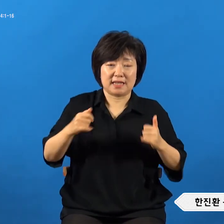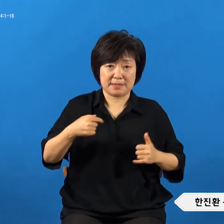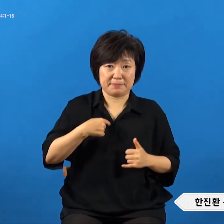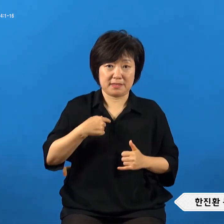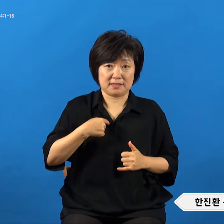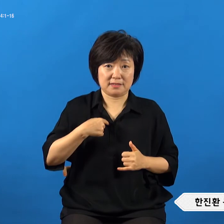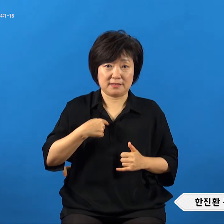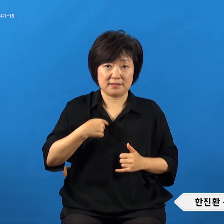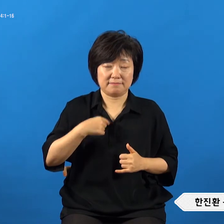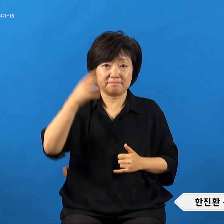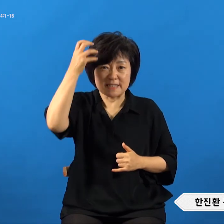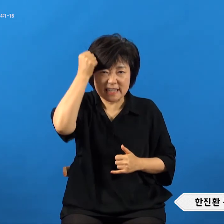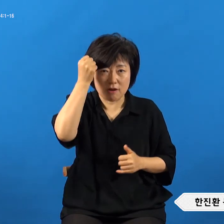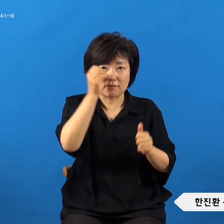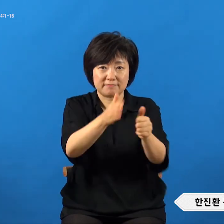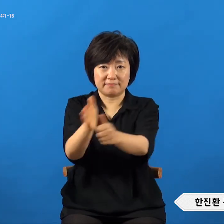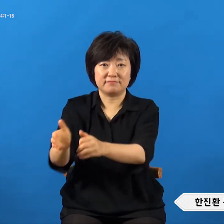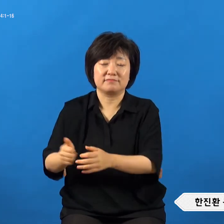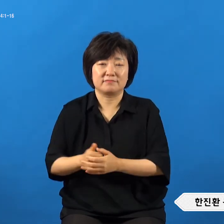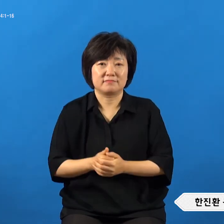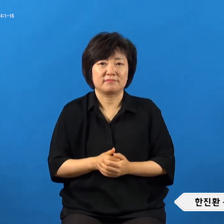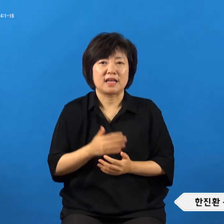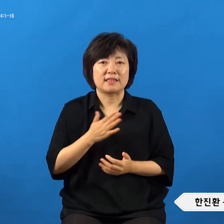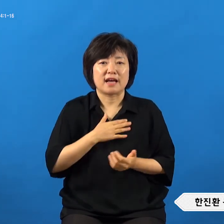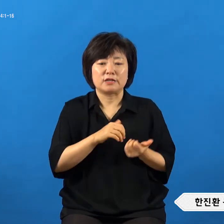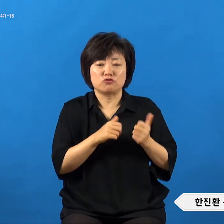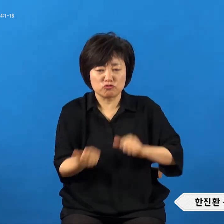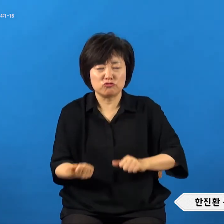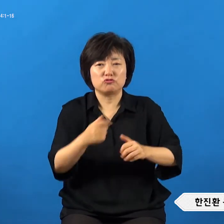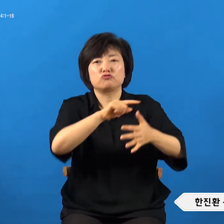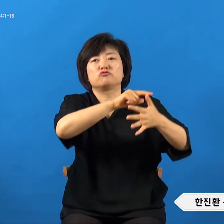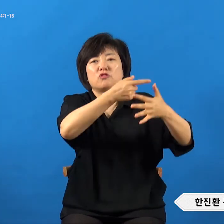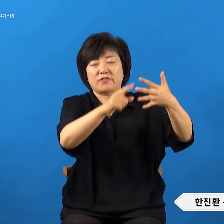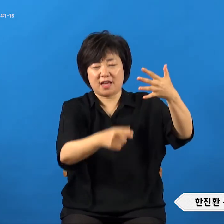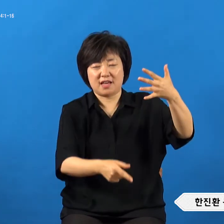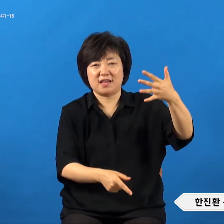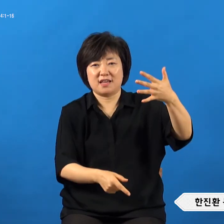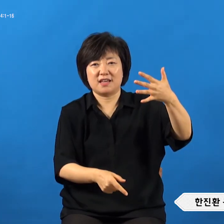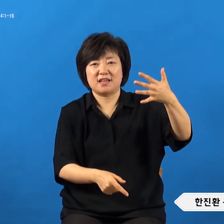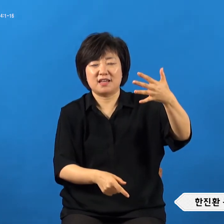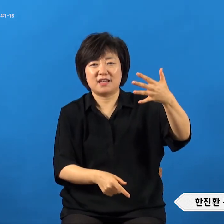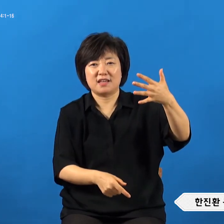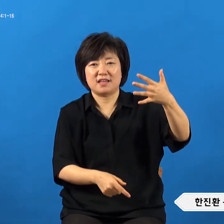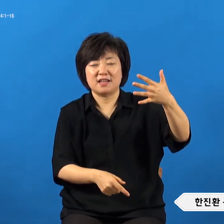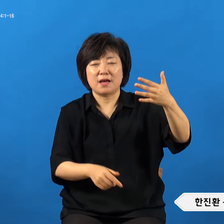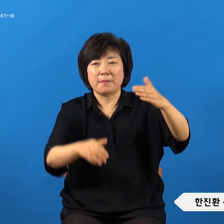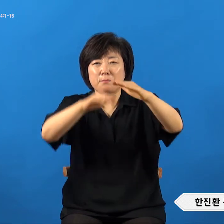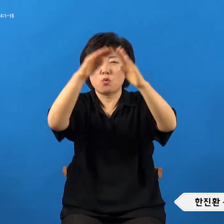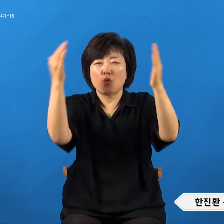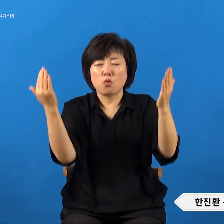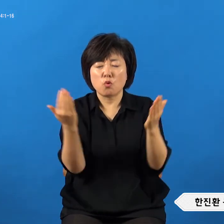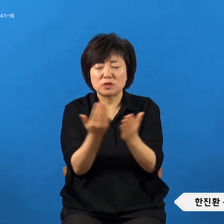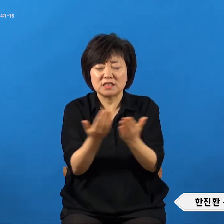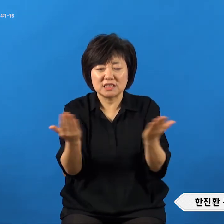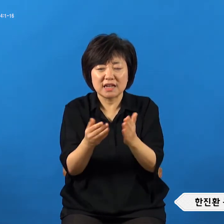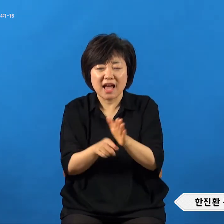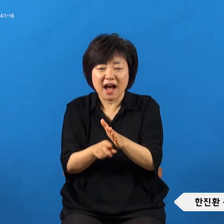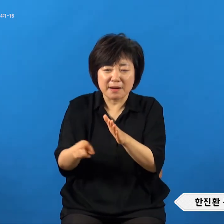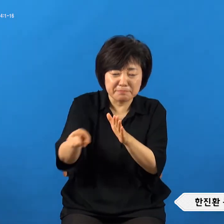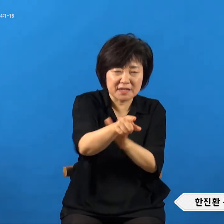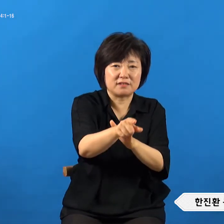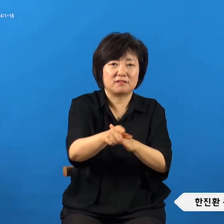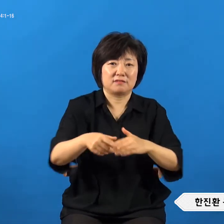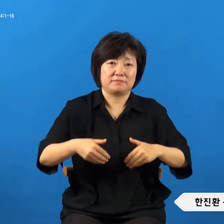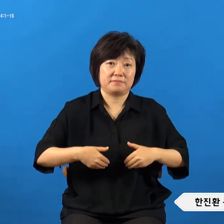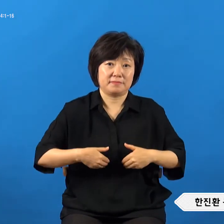직분자들은 단단히 기억을 하셔야 됩니다. 죽는 순서다. 그래서 모든 면에 앞장을